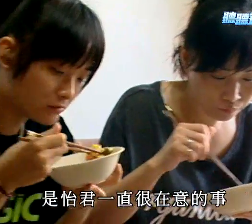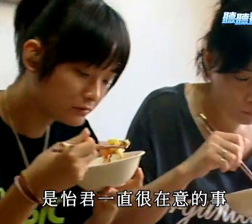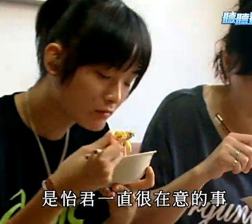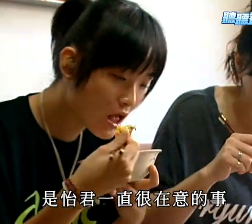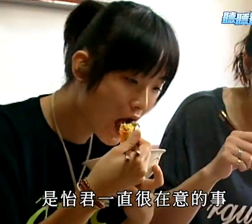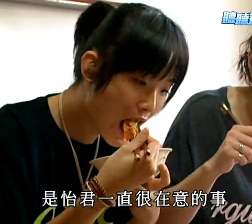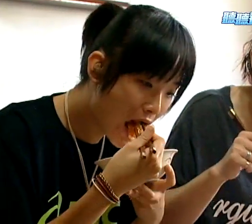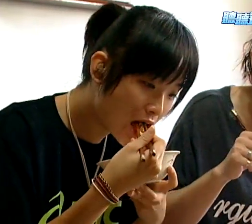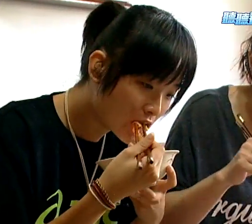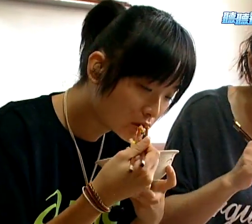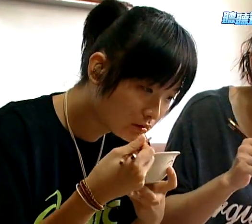呢。